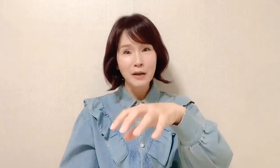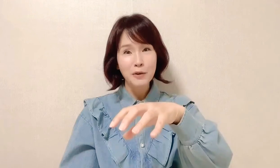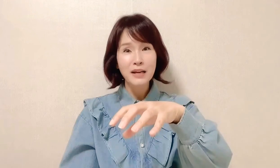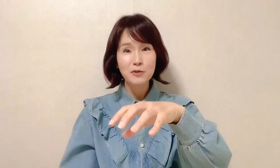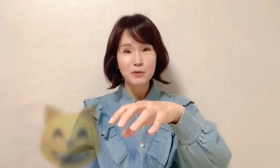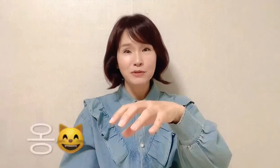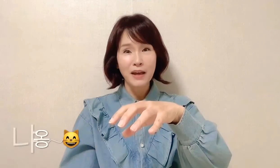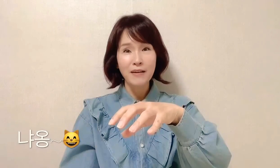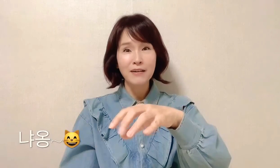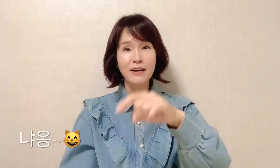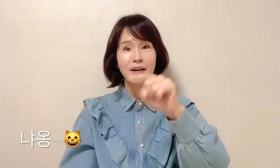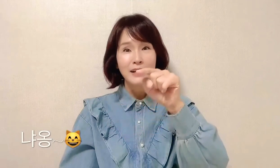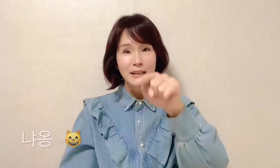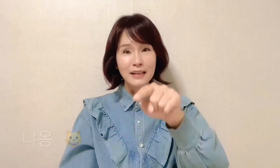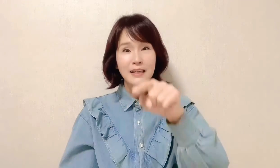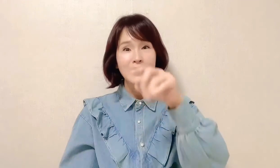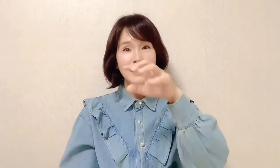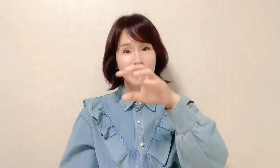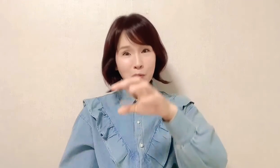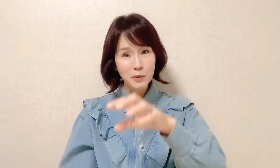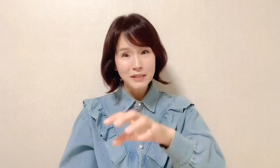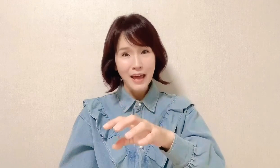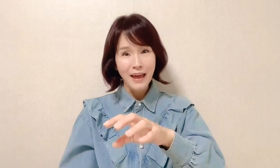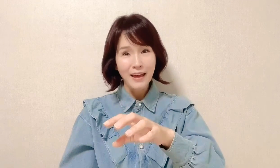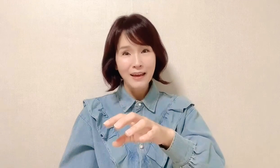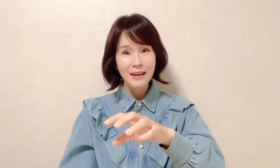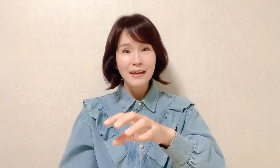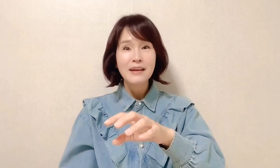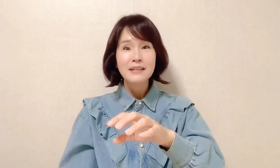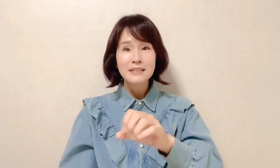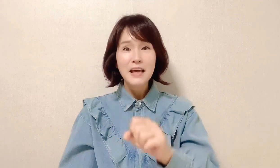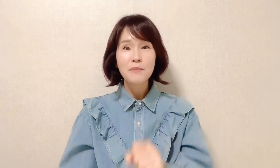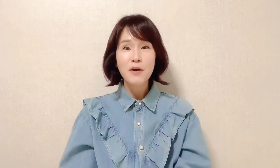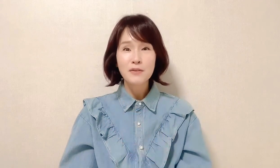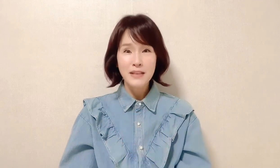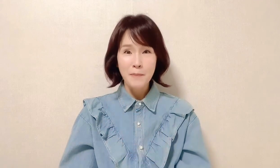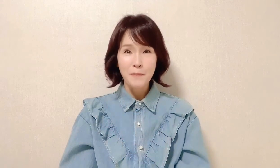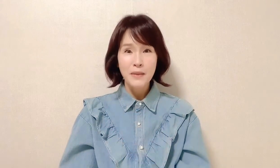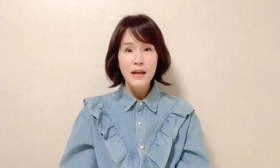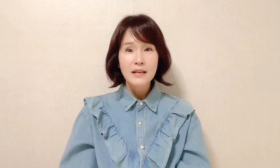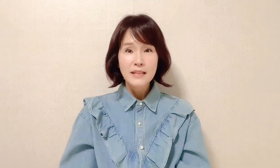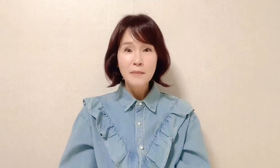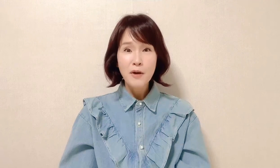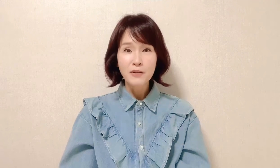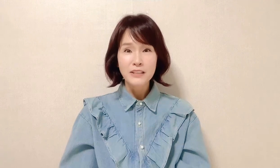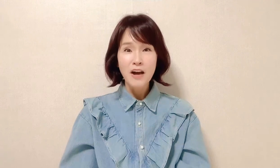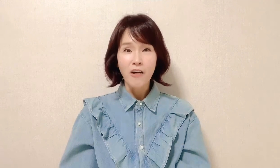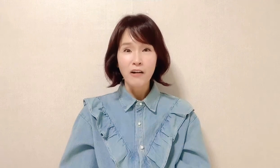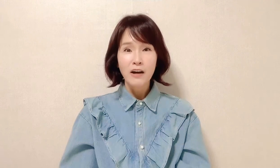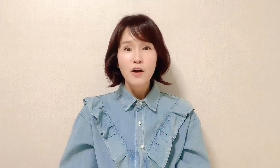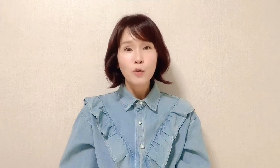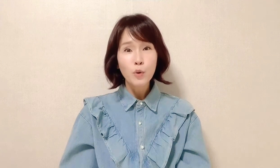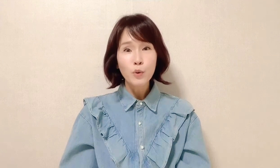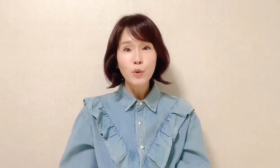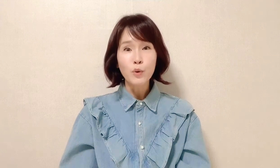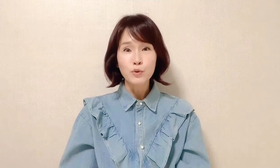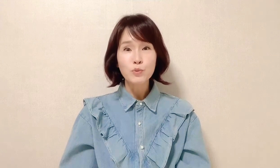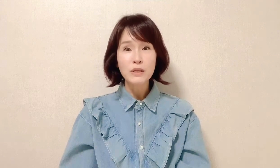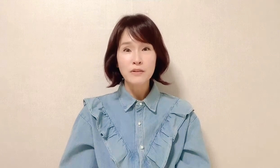향해 주시면 돼요. 이곳에 생명샘, 생명은요 코로 숨이